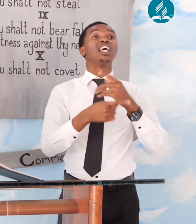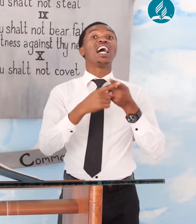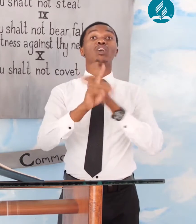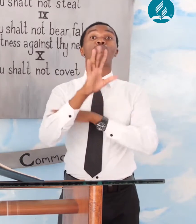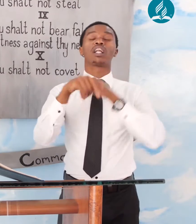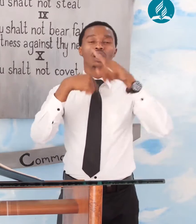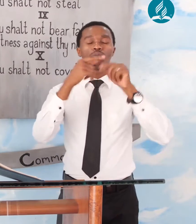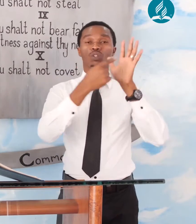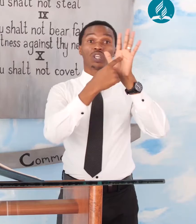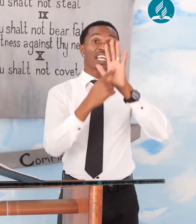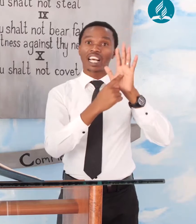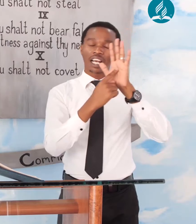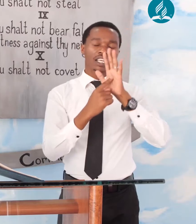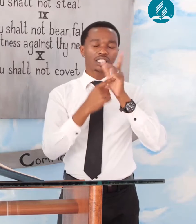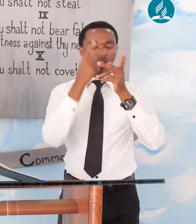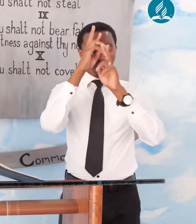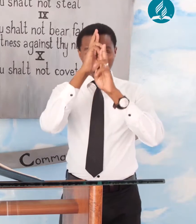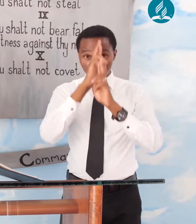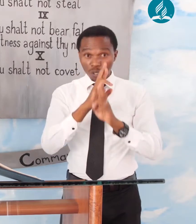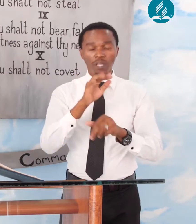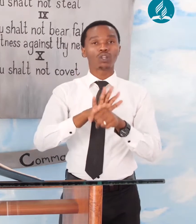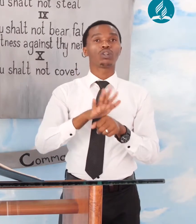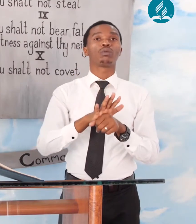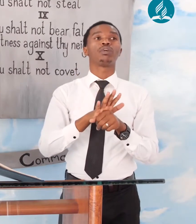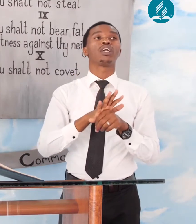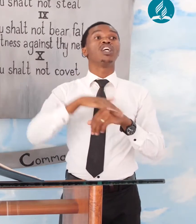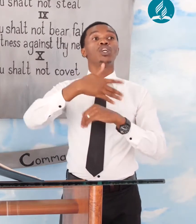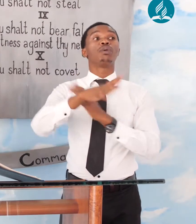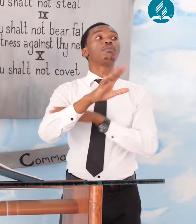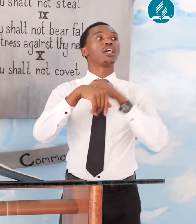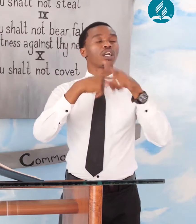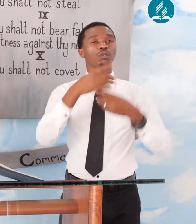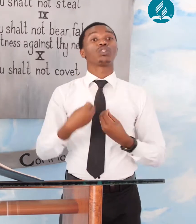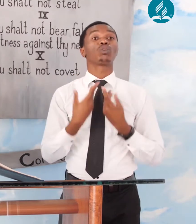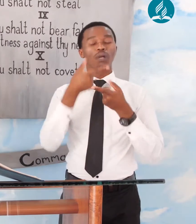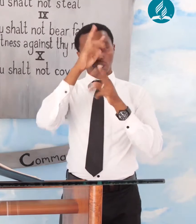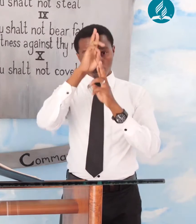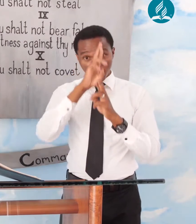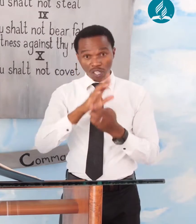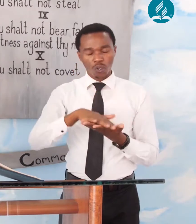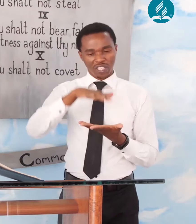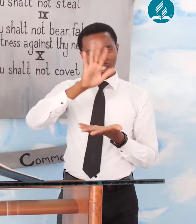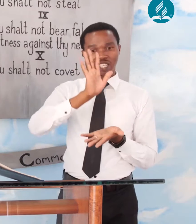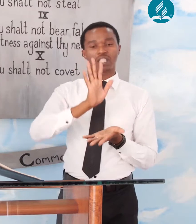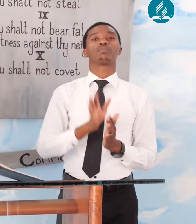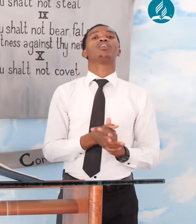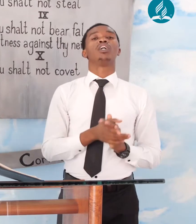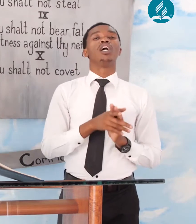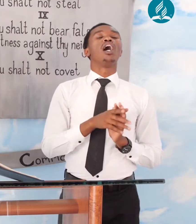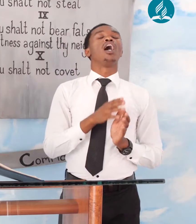nuko nabo bagaragu bayo Imana yabahaga icyubahiro gisanzwe icyo bari bafite rero ndagira ngo uzirikane uyu munsi